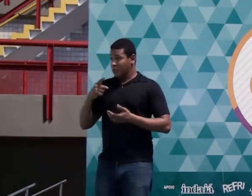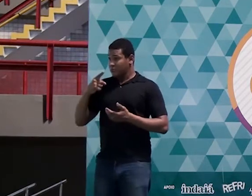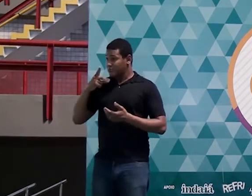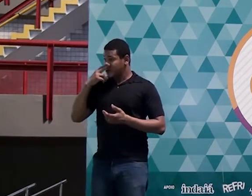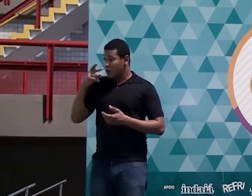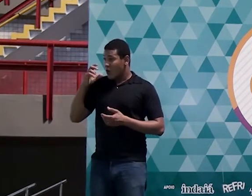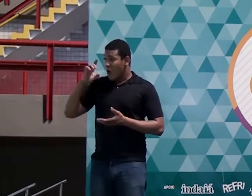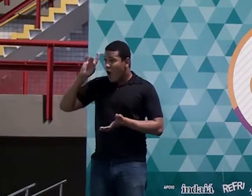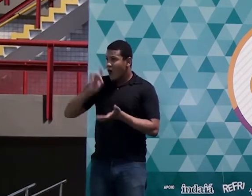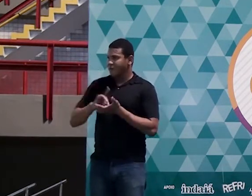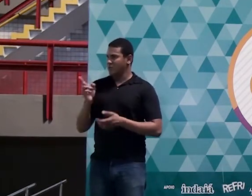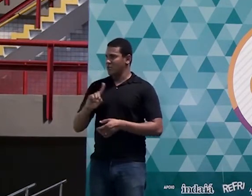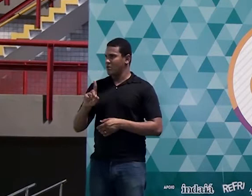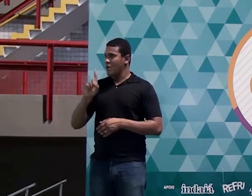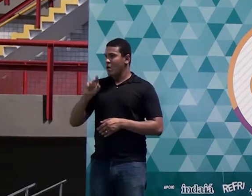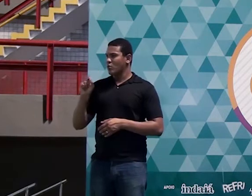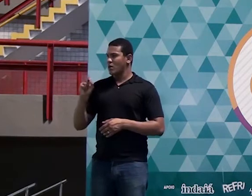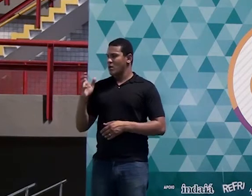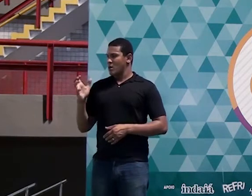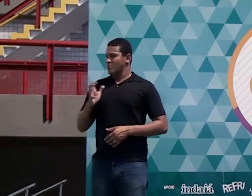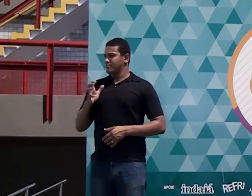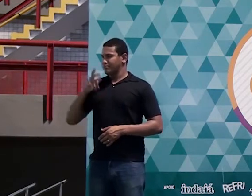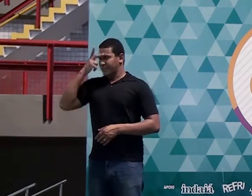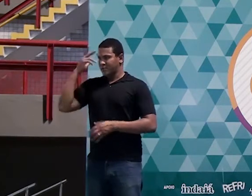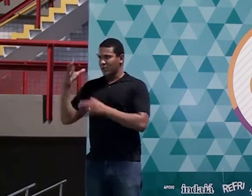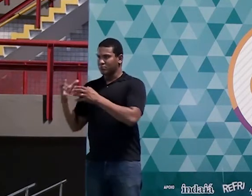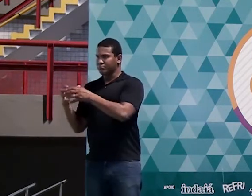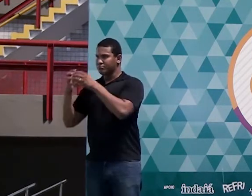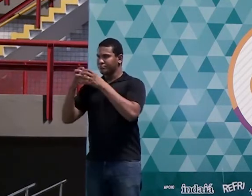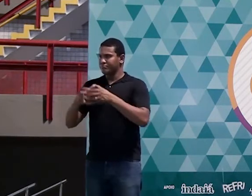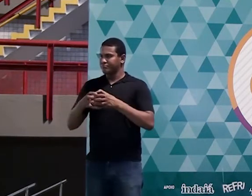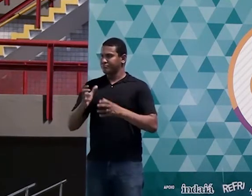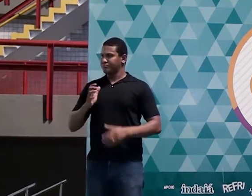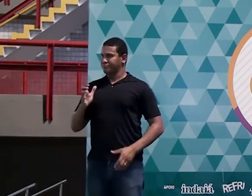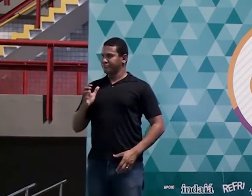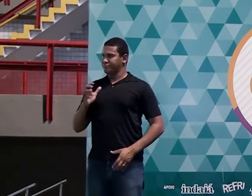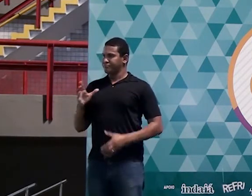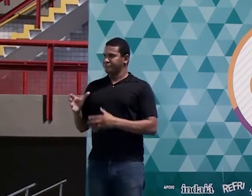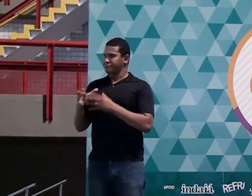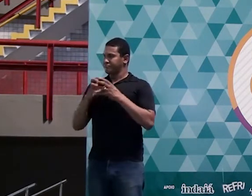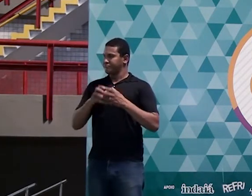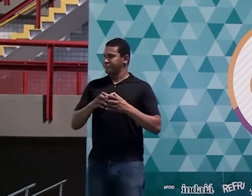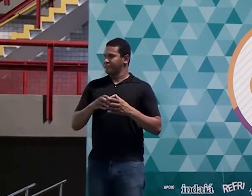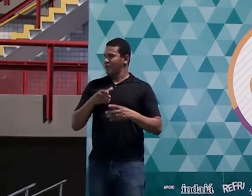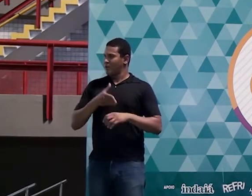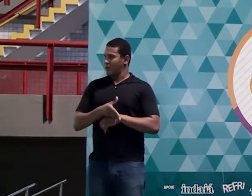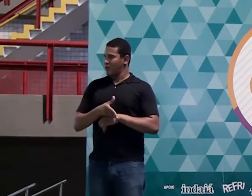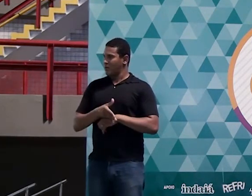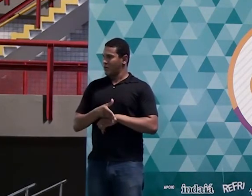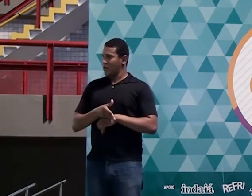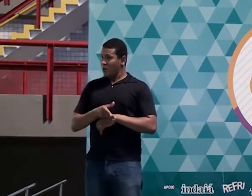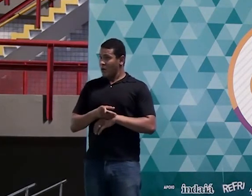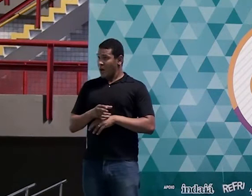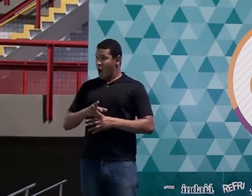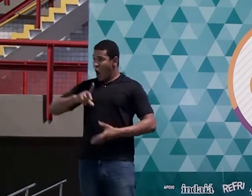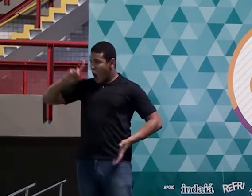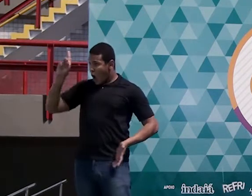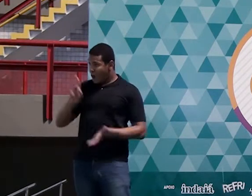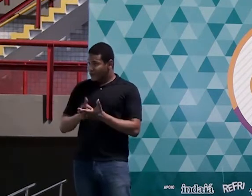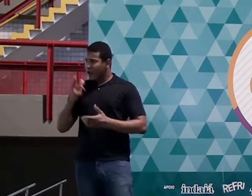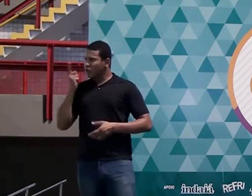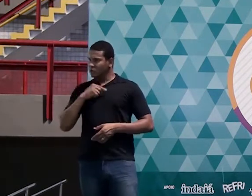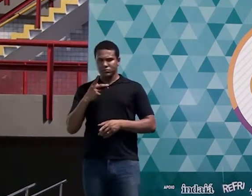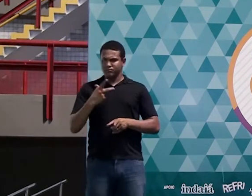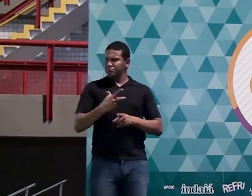presente. Nós tivemos inclusive a primeira cruzada oficial venceu os árabes. Foi o único momento